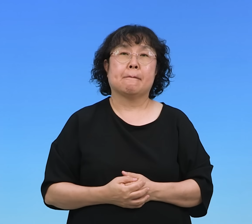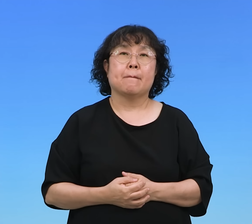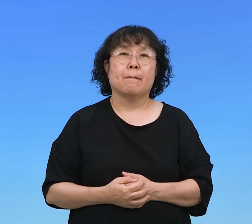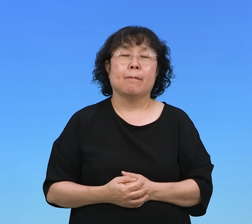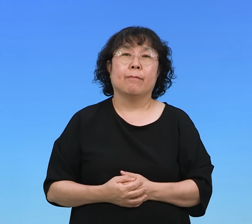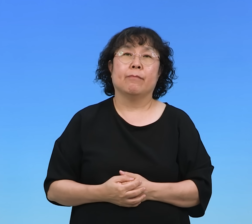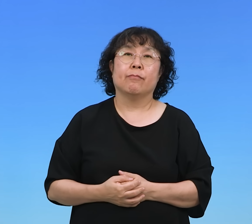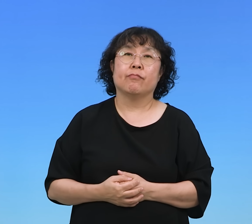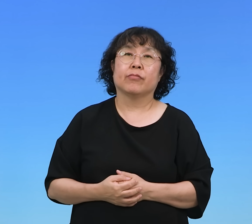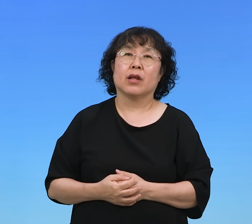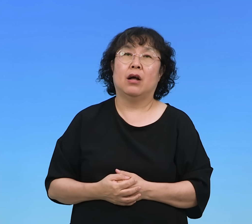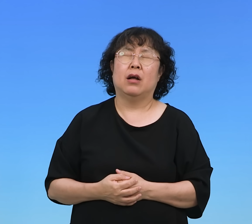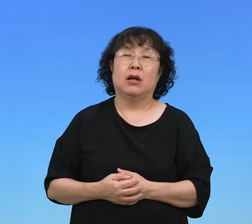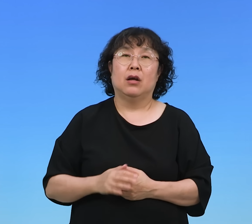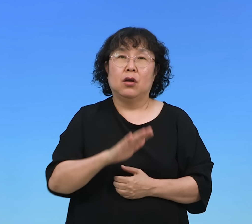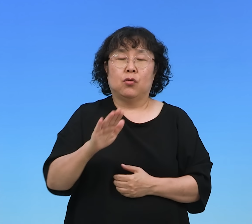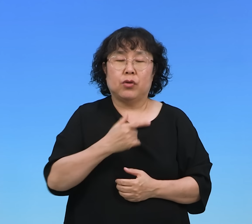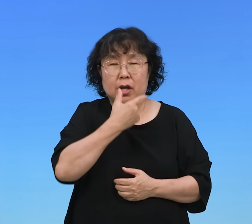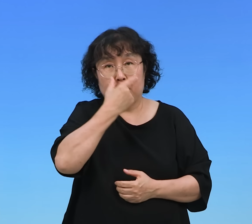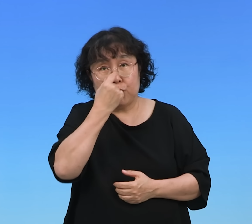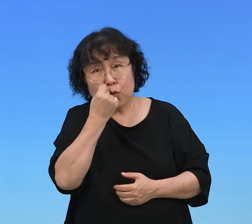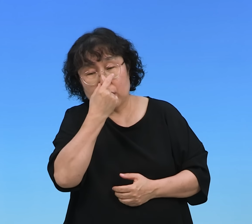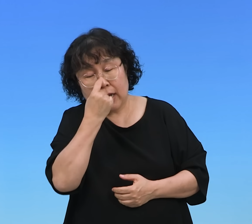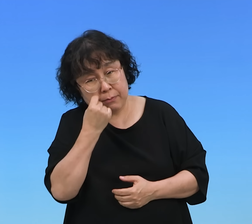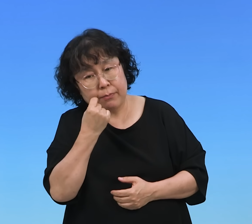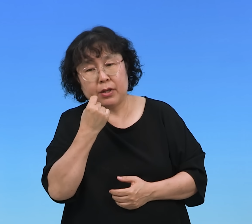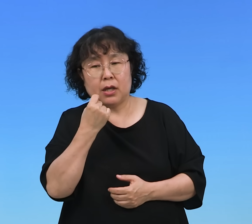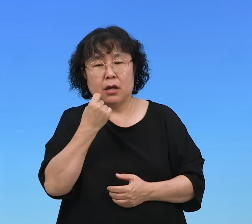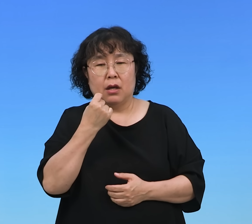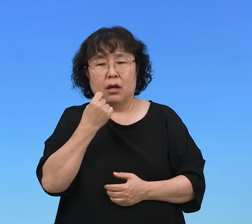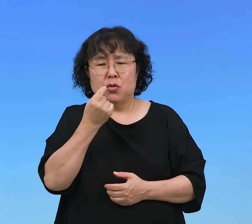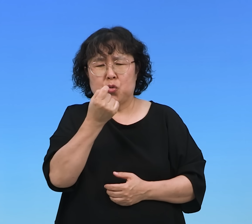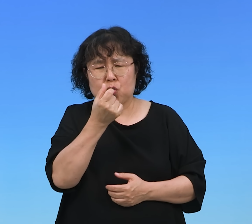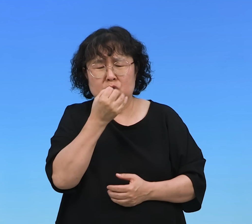왜 뭐 조금만 뭐 부르짖다가 그냥 쑥 들어가 버리는 겁니까?